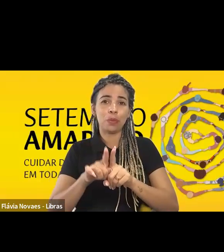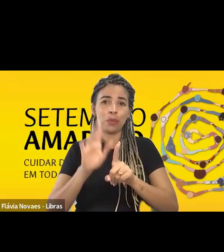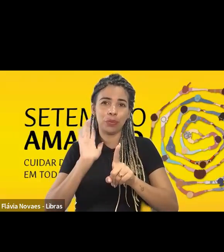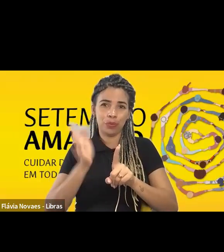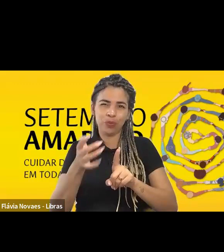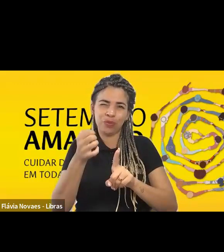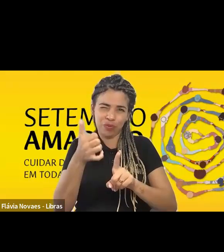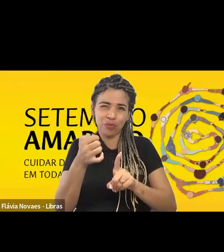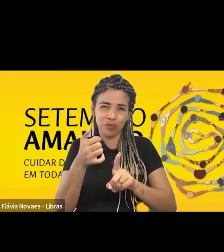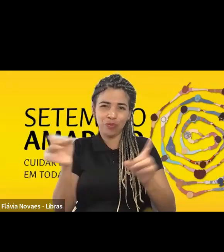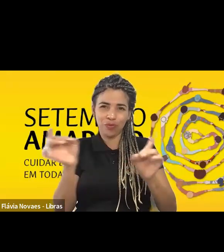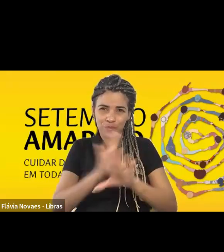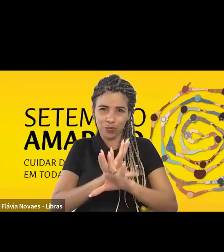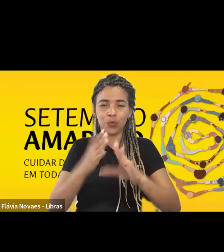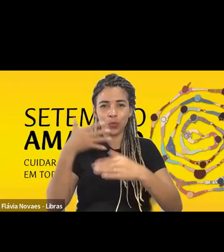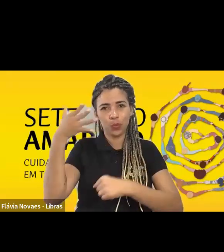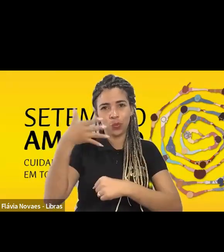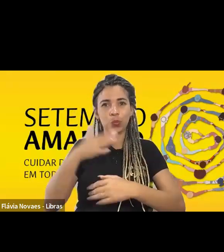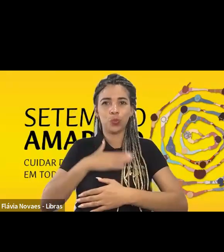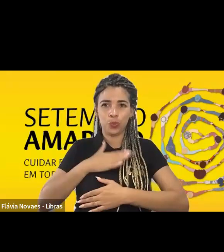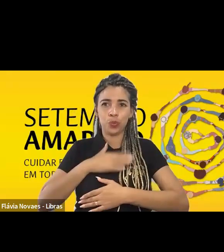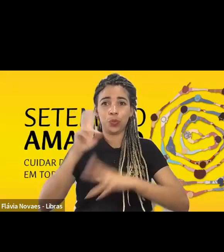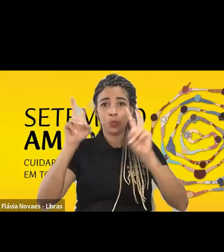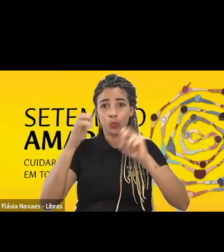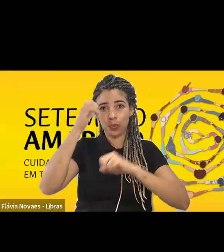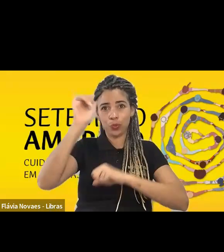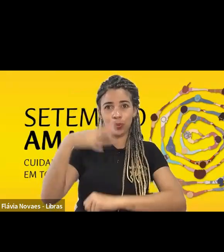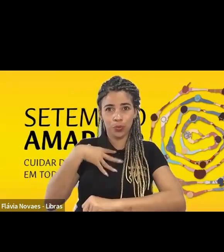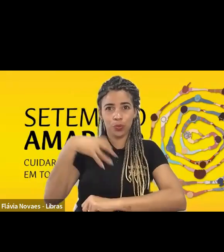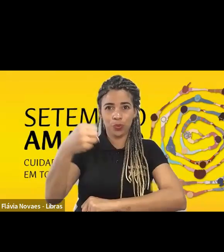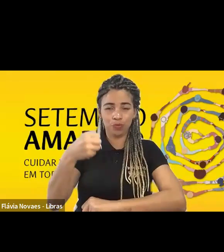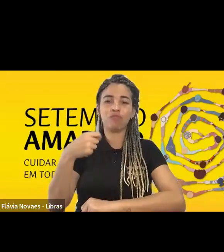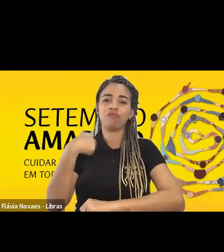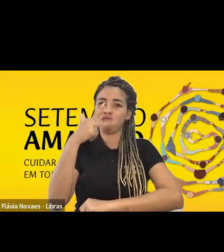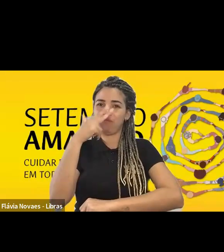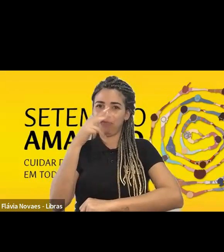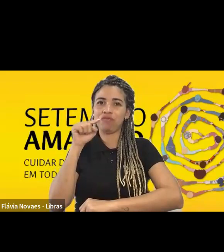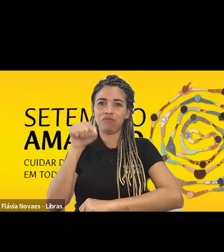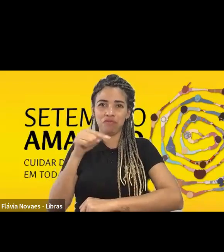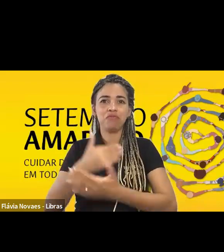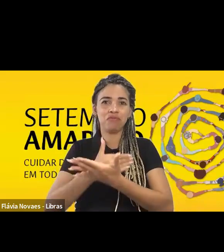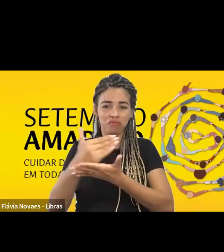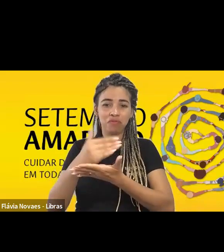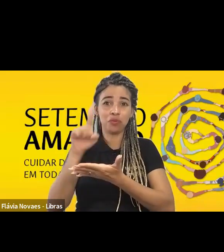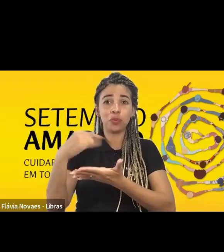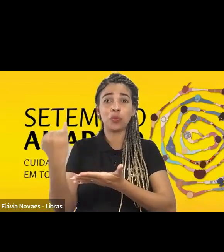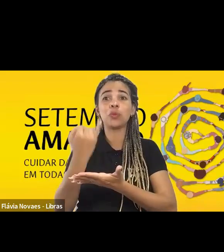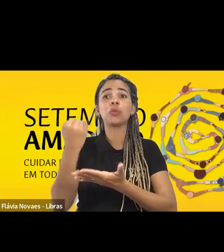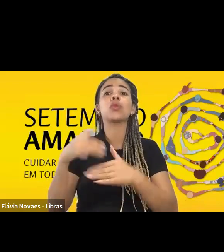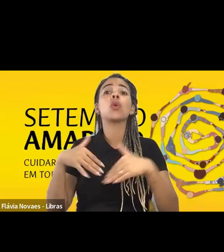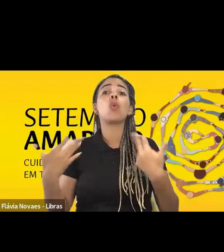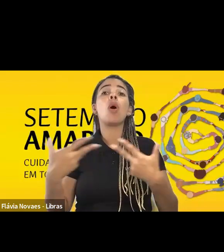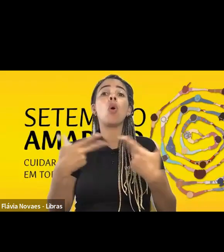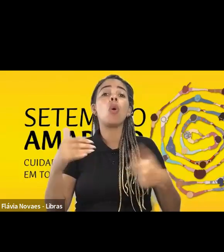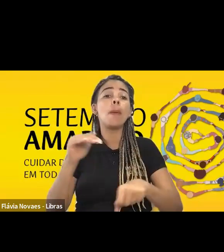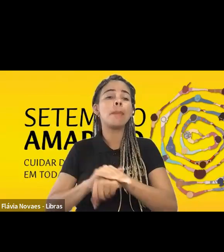exposição, falando sobre prevenção, né, e eu acho que essa fase inicial é super importante. Qual o elemento mais importante